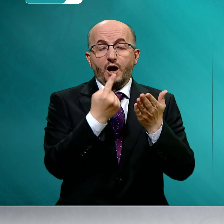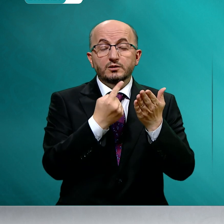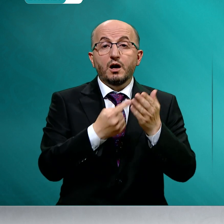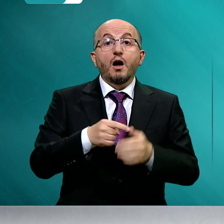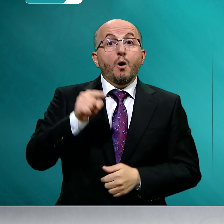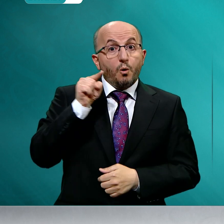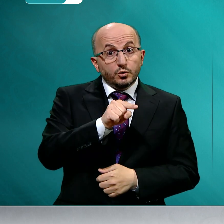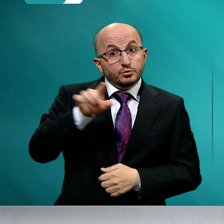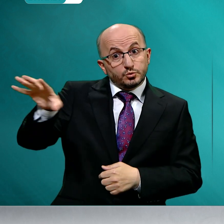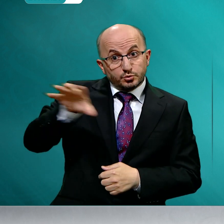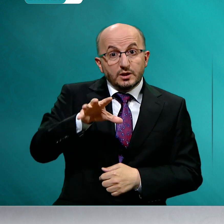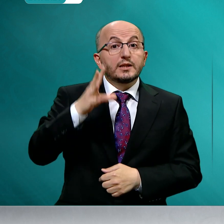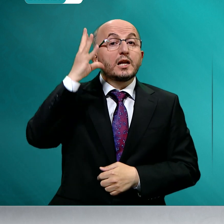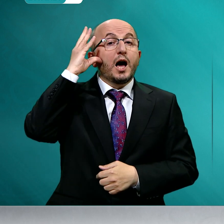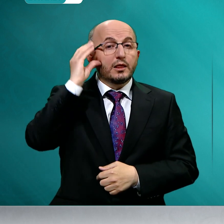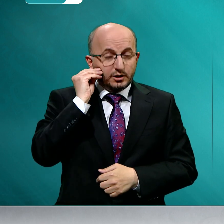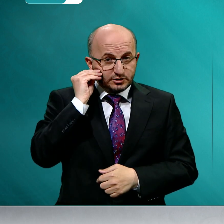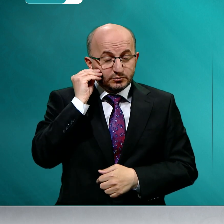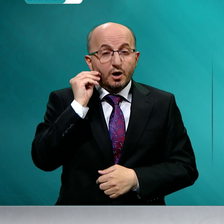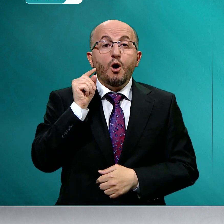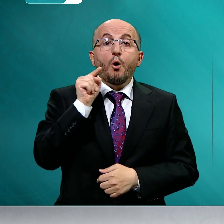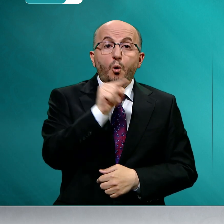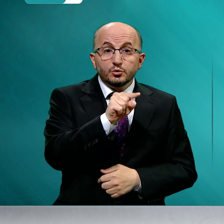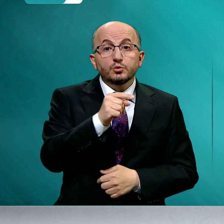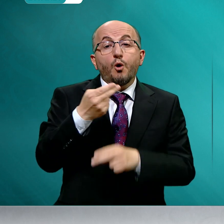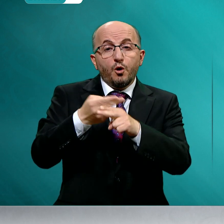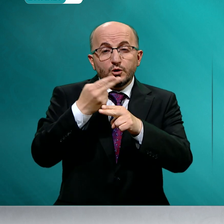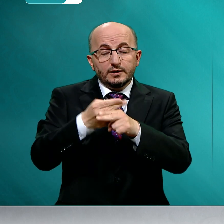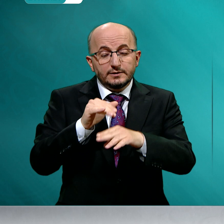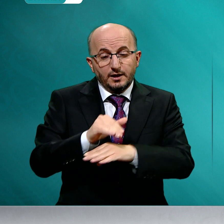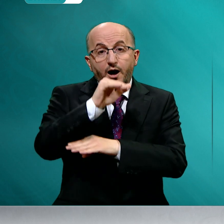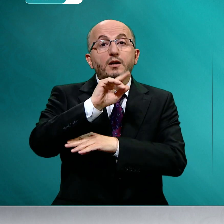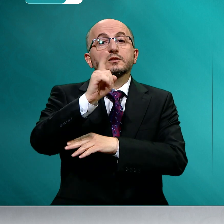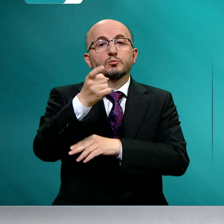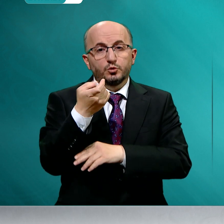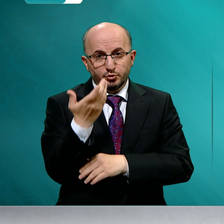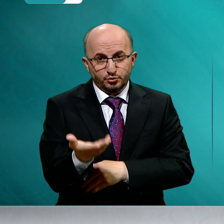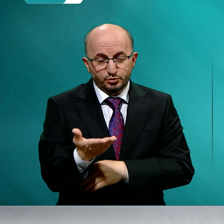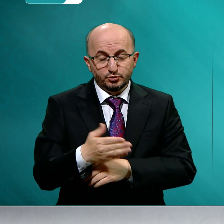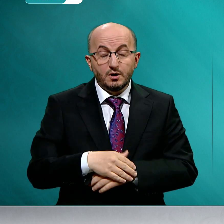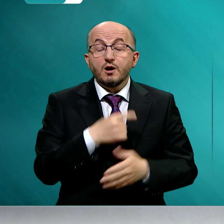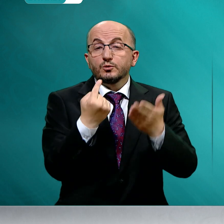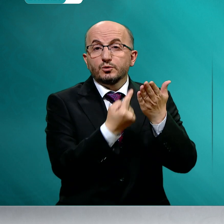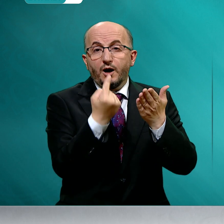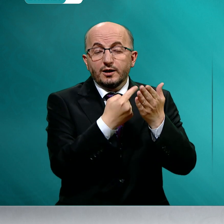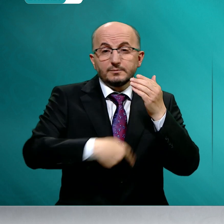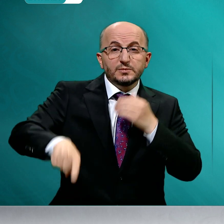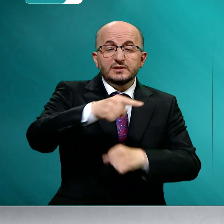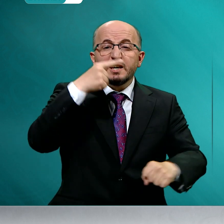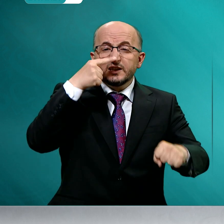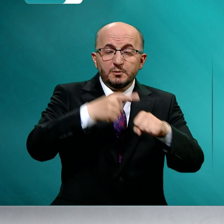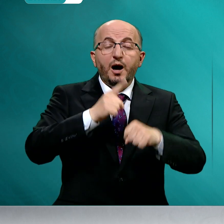onun sünnetiyle anlaşılmış, yine onun örnekliğinde hayat bulmuştur. Kur'an bize